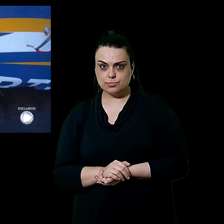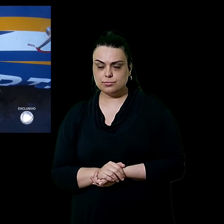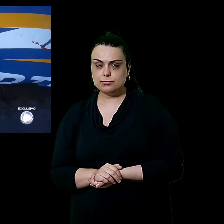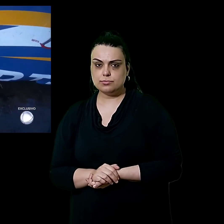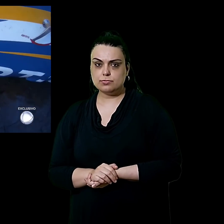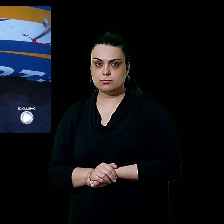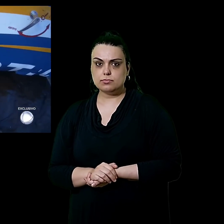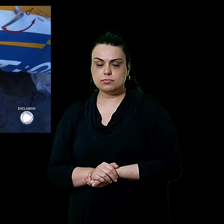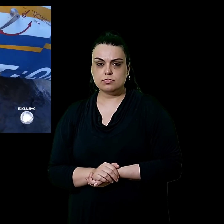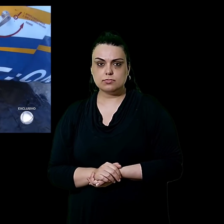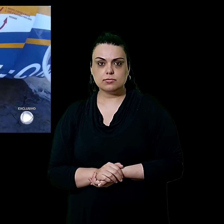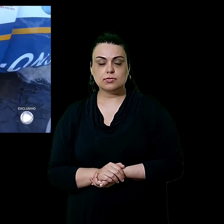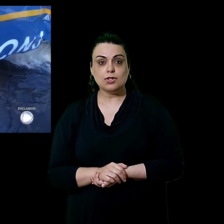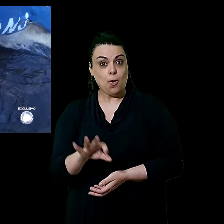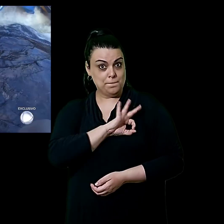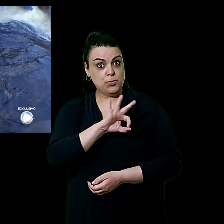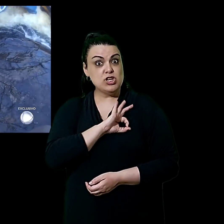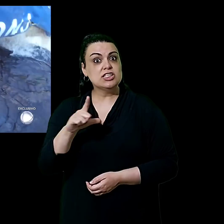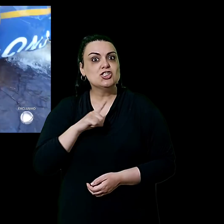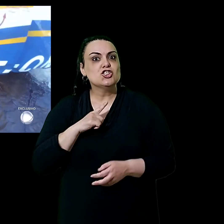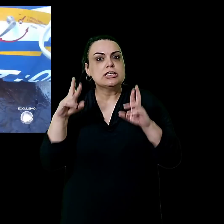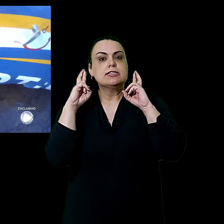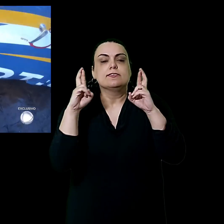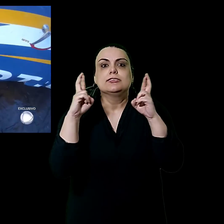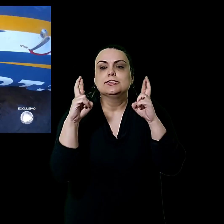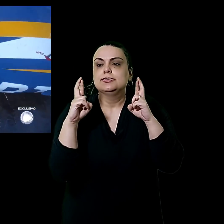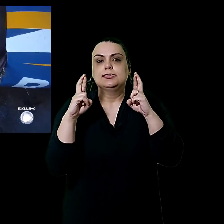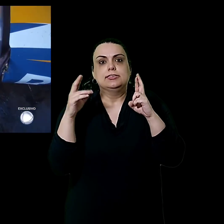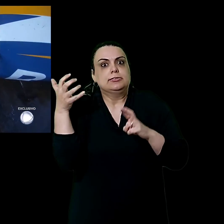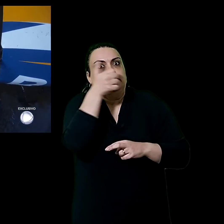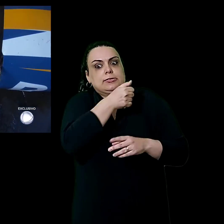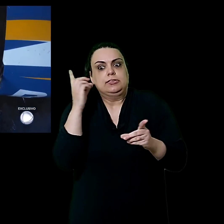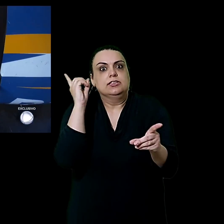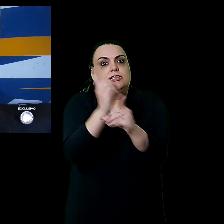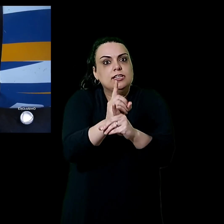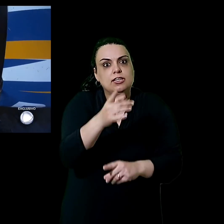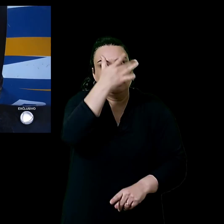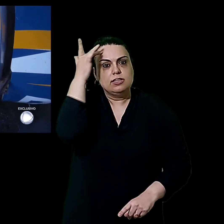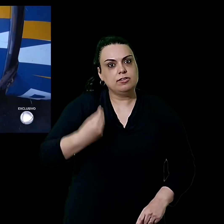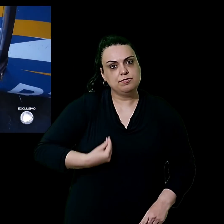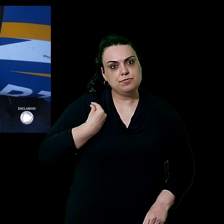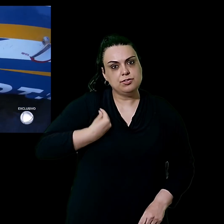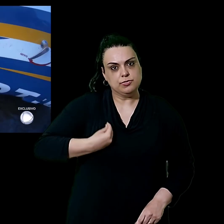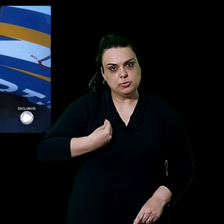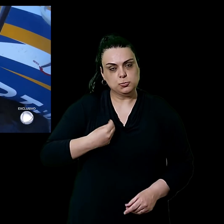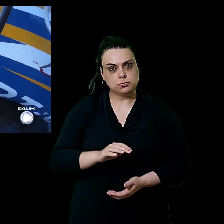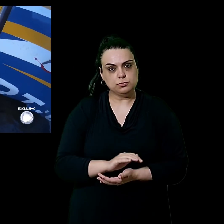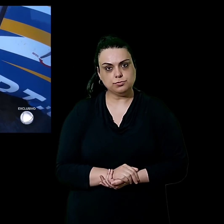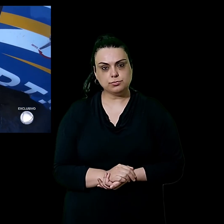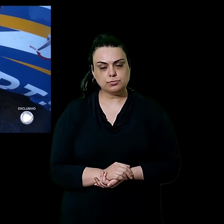É, joga lá. Ainda na esperança de encontrar sobreviventes.